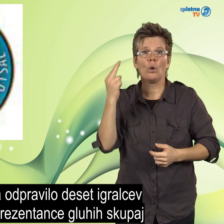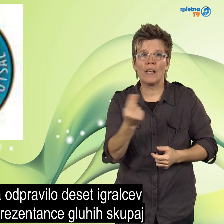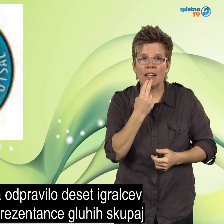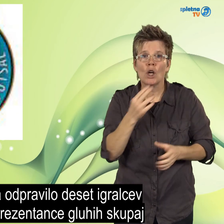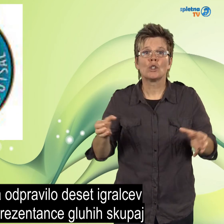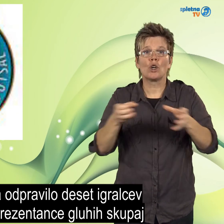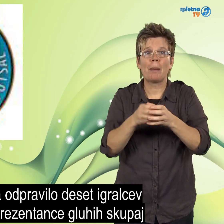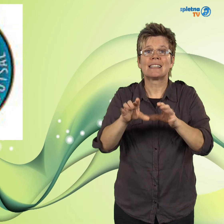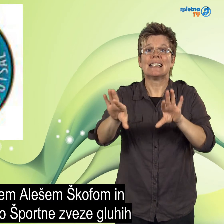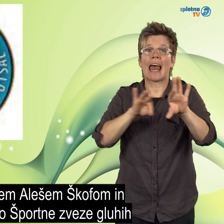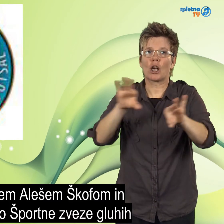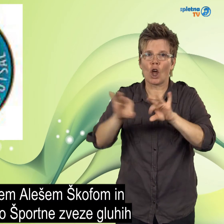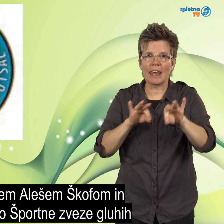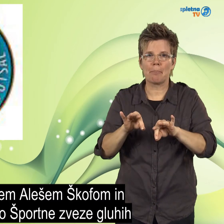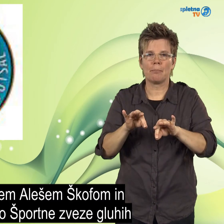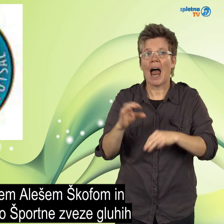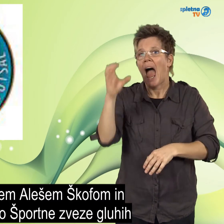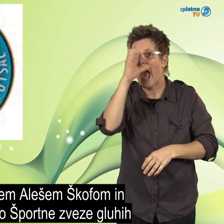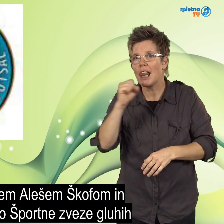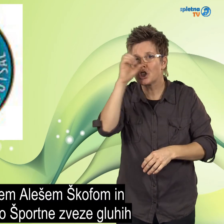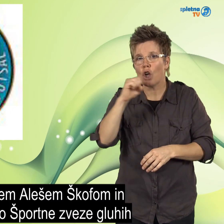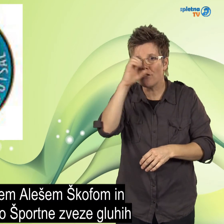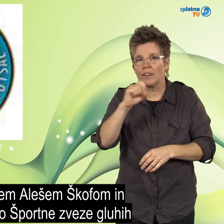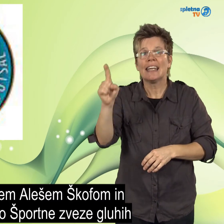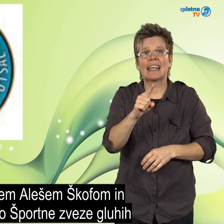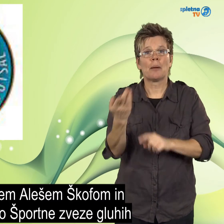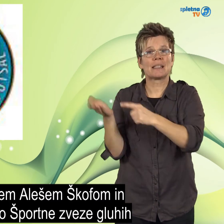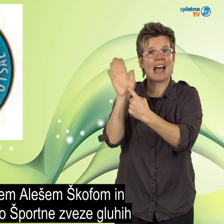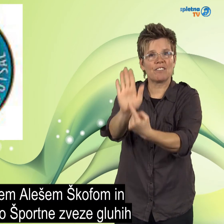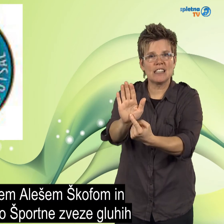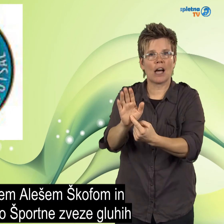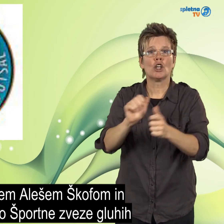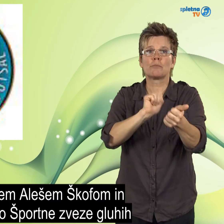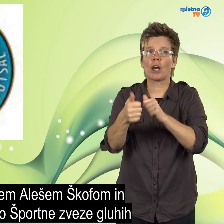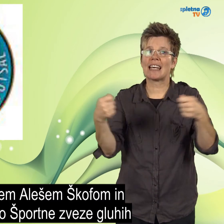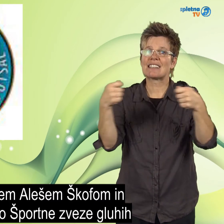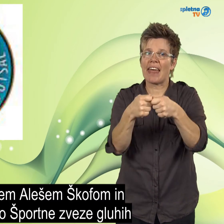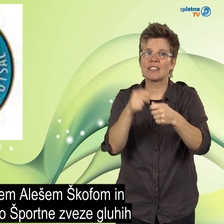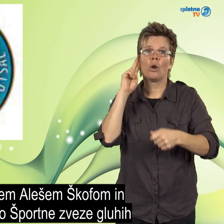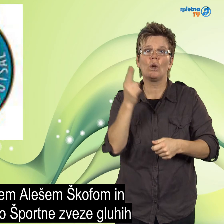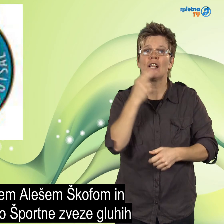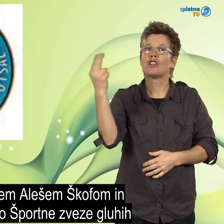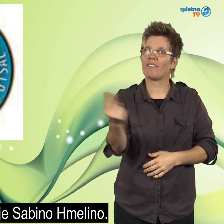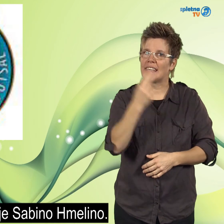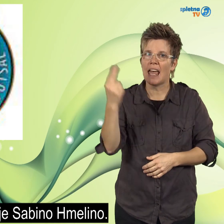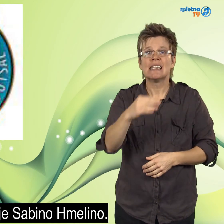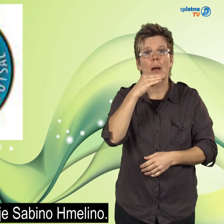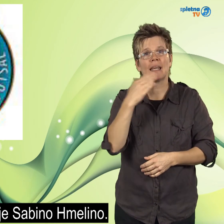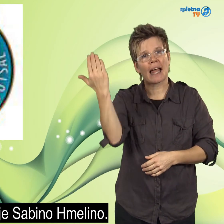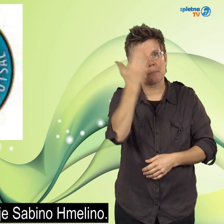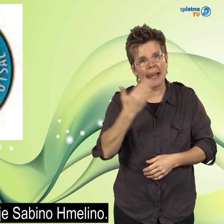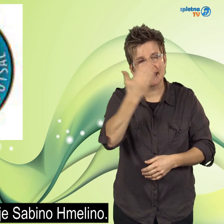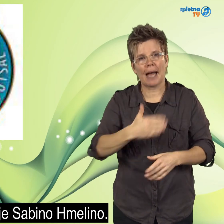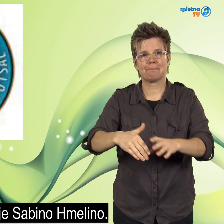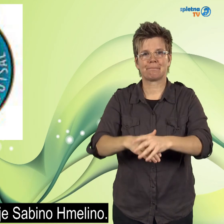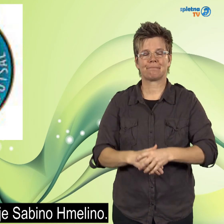s selektorjem Alešem Škofom in predstavnico Športne zveze gluhih Slovenije Sabino Hmelino.